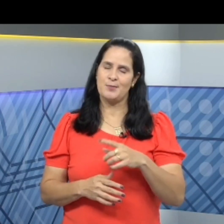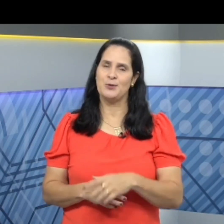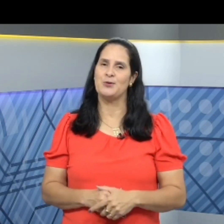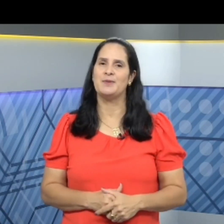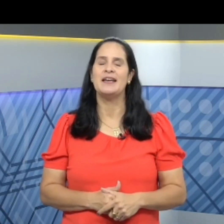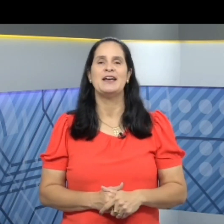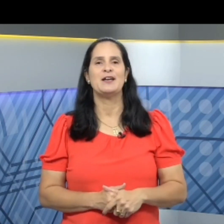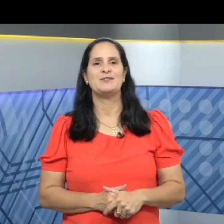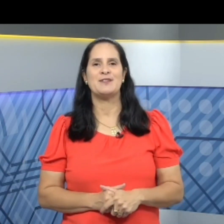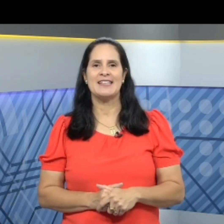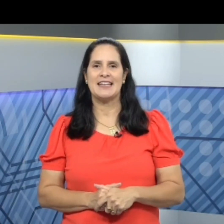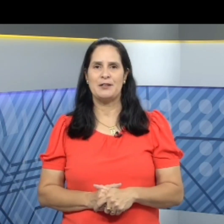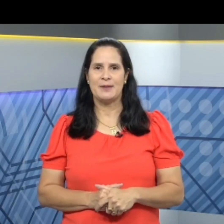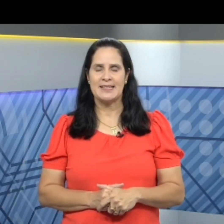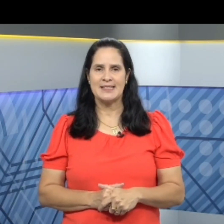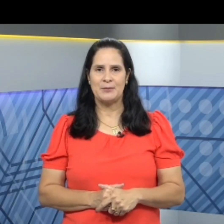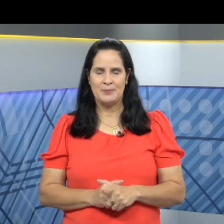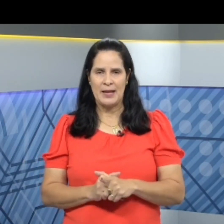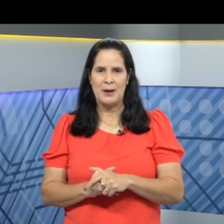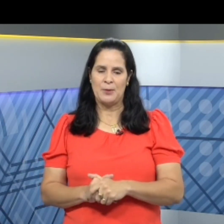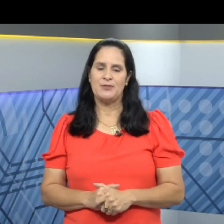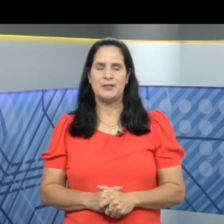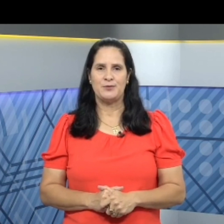preocupe, eu vou fazer a interpretação. Aproveita o vídeo.